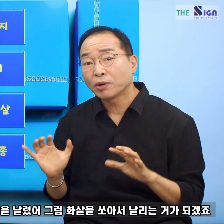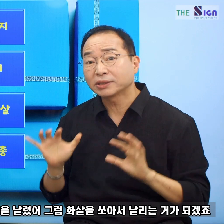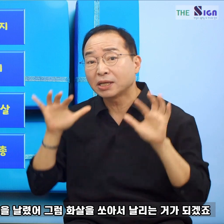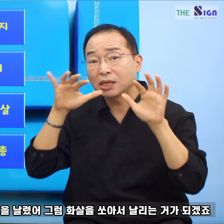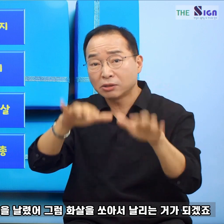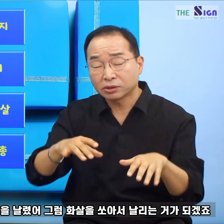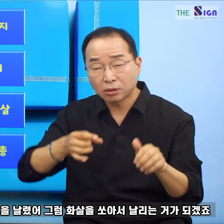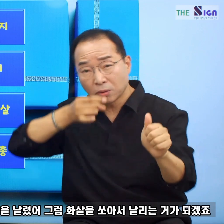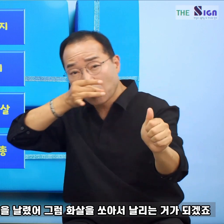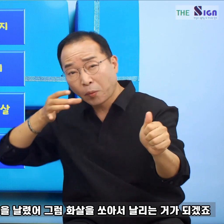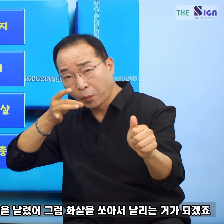화살을 날렸어.